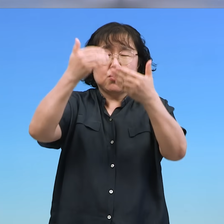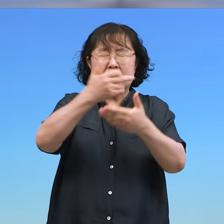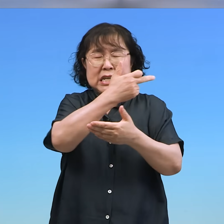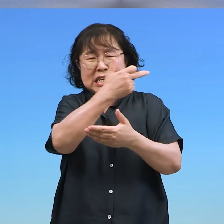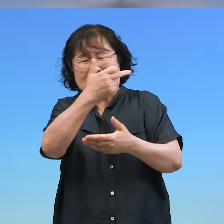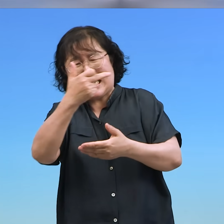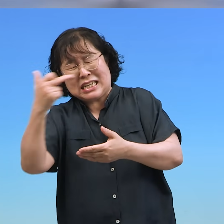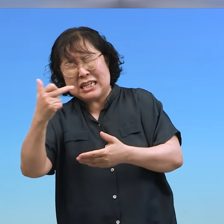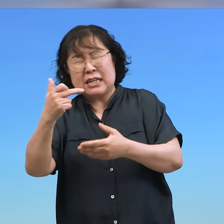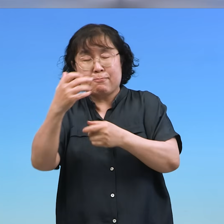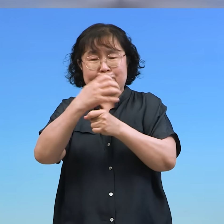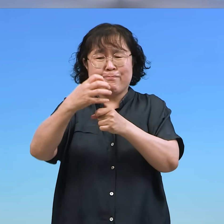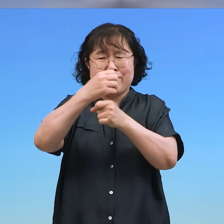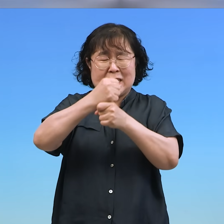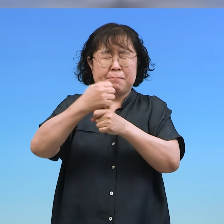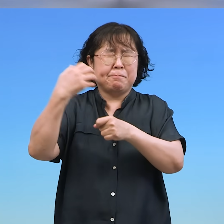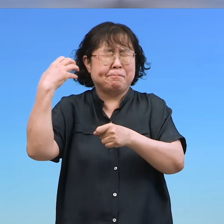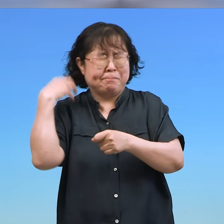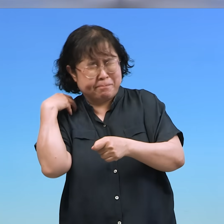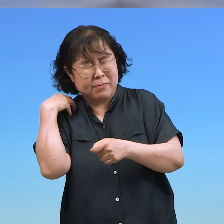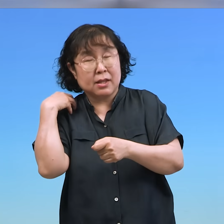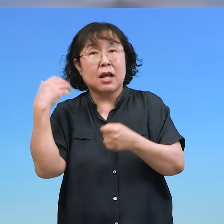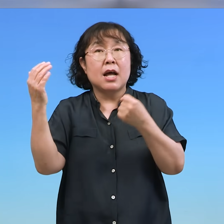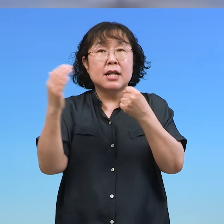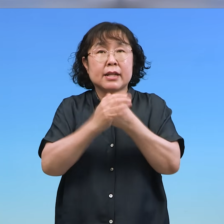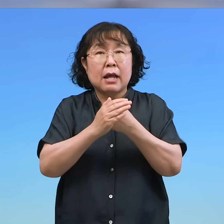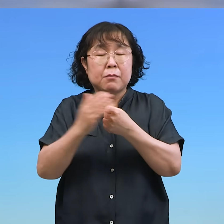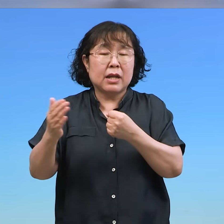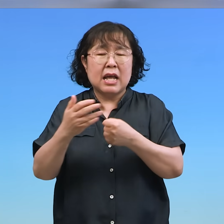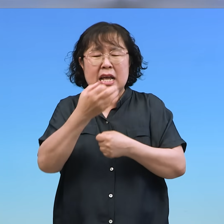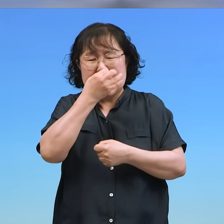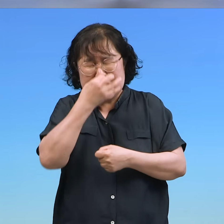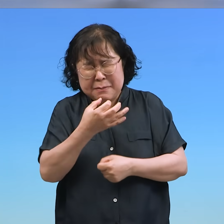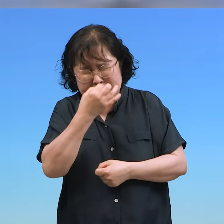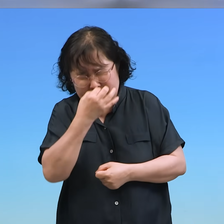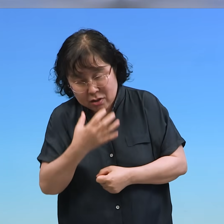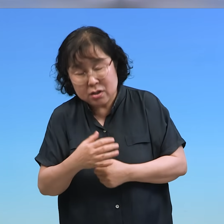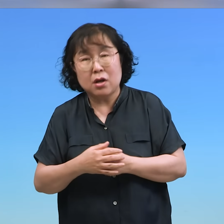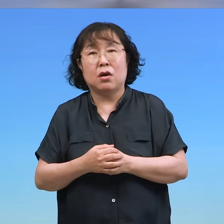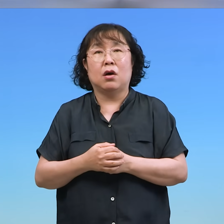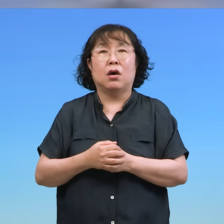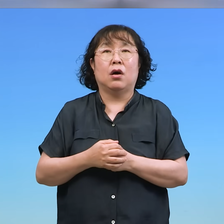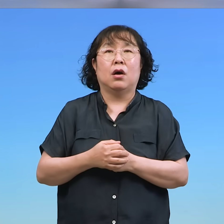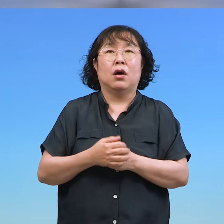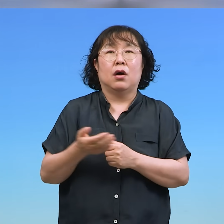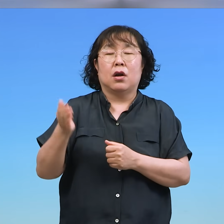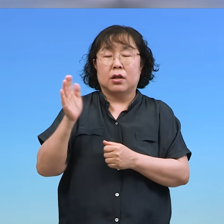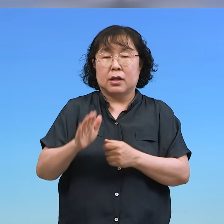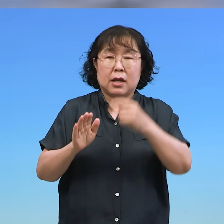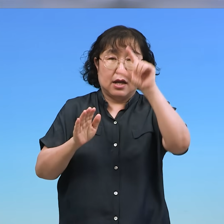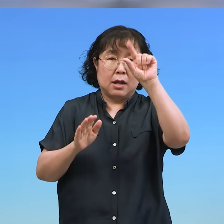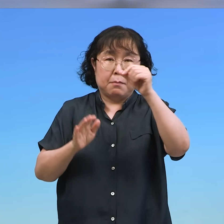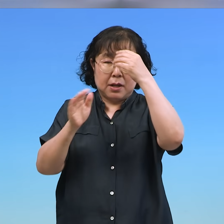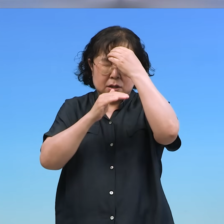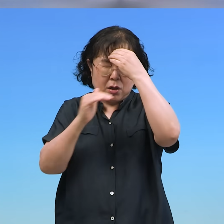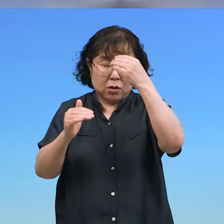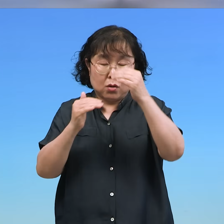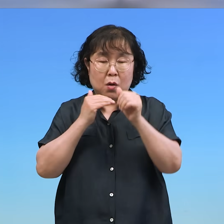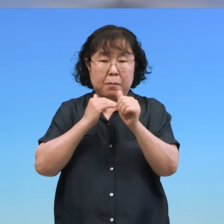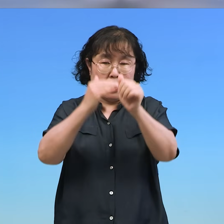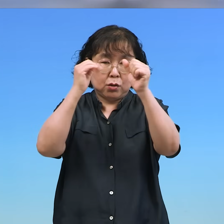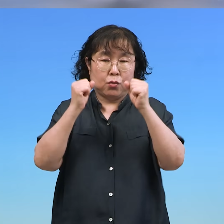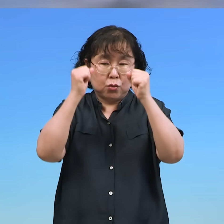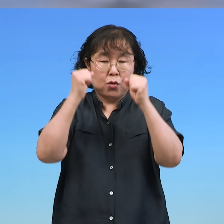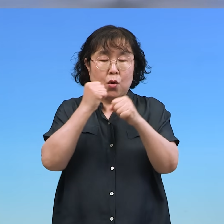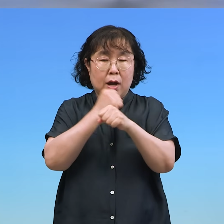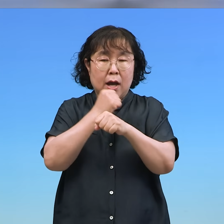10년 가까이를 정말 죽을 고생을 했는데요, 이제 그냥 여러분들이 저 보면은요, 아이고 1만 성도 파송